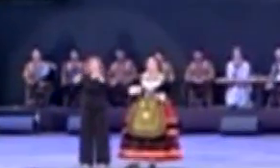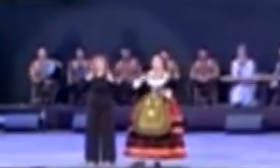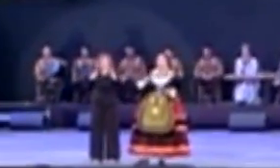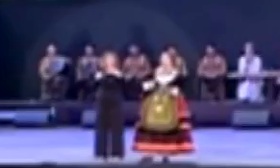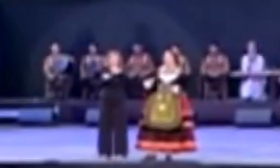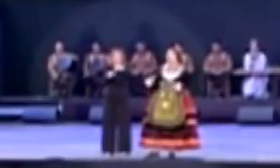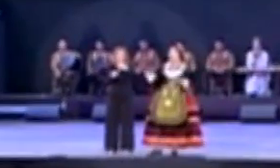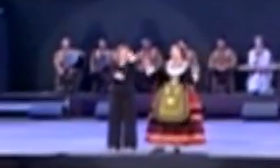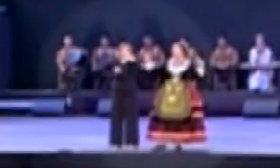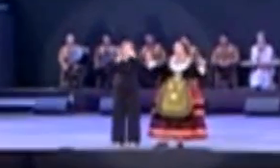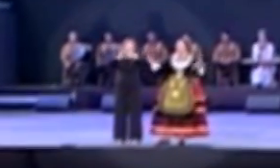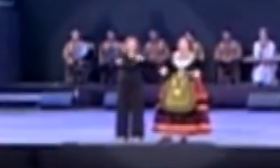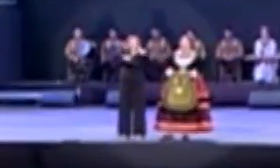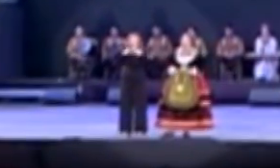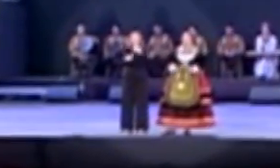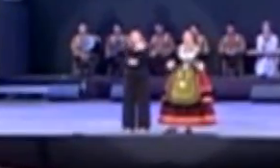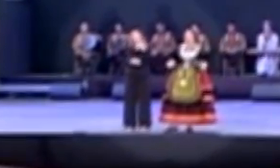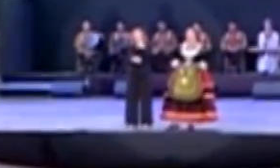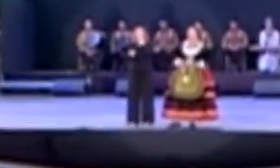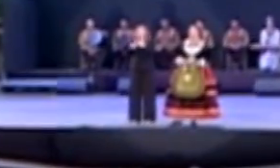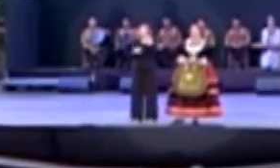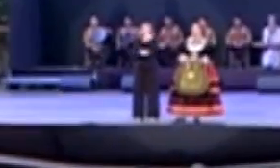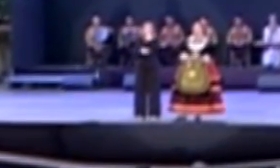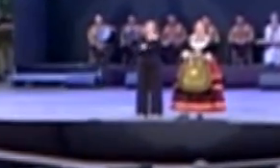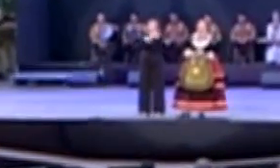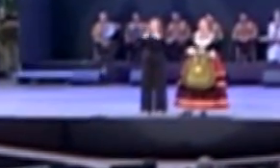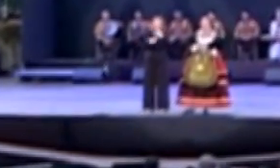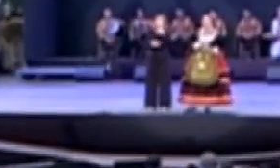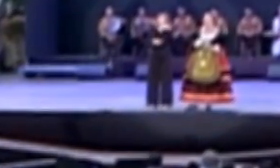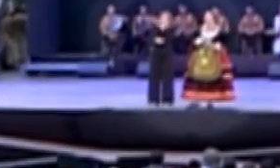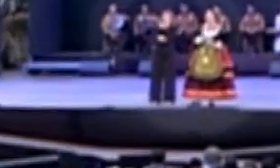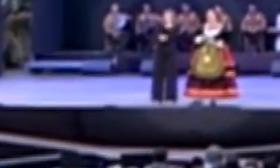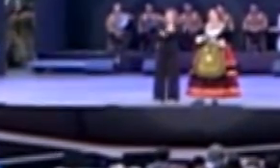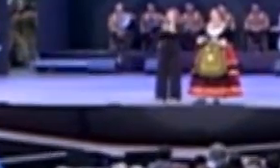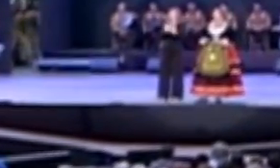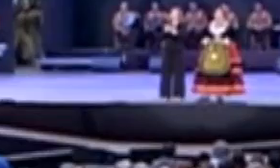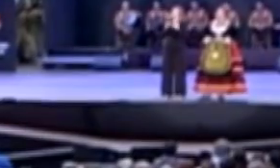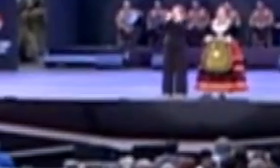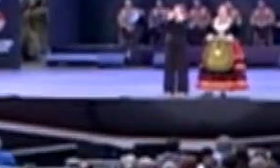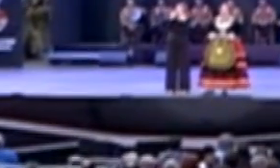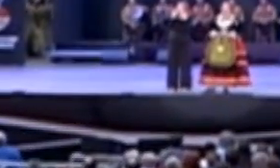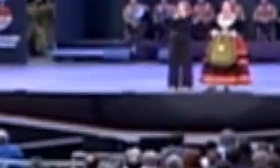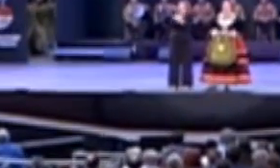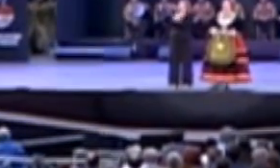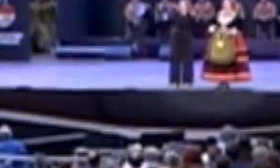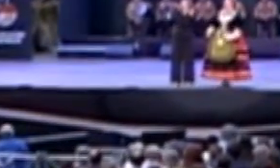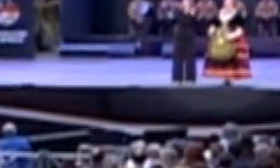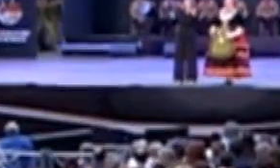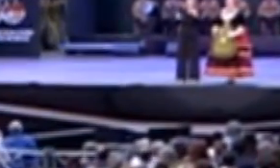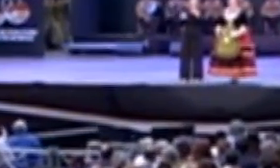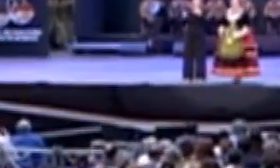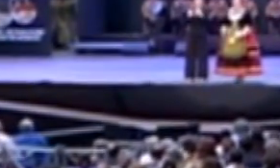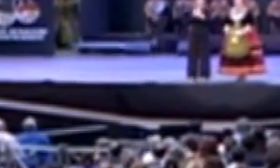que son de escuela de tradición, se llama rusa, de escuela de carácter, tienen una técnica depuradísima, lo cual les da una